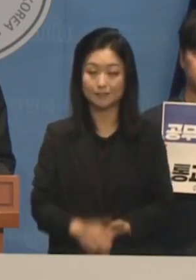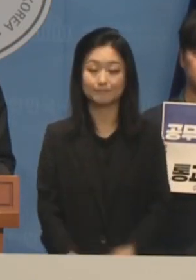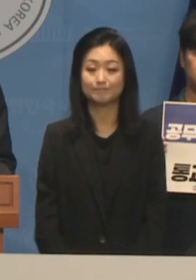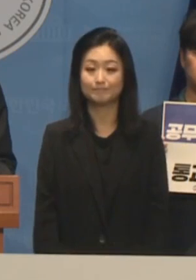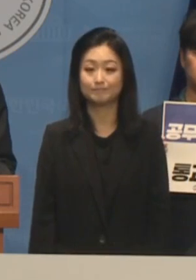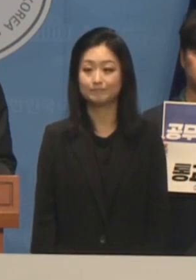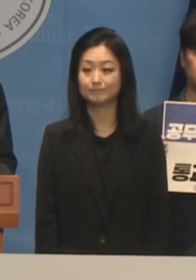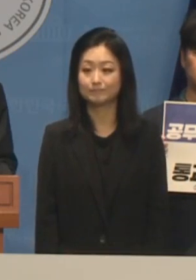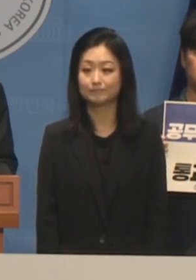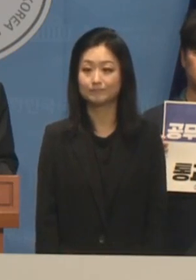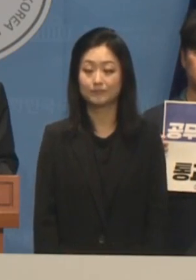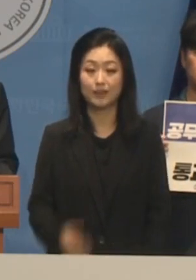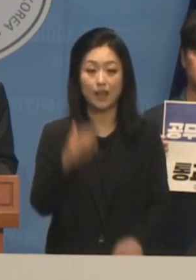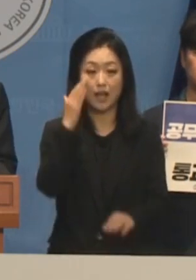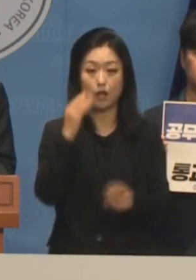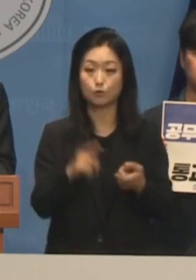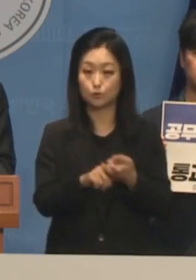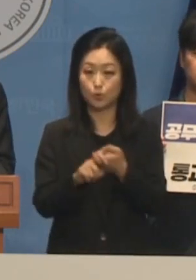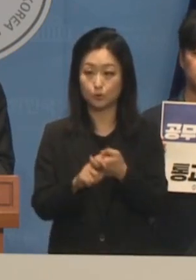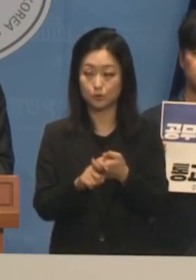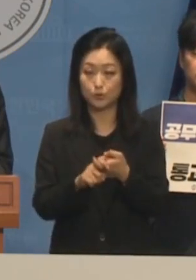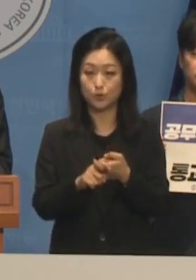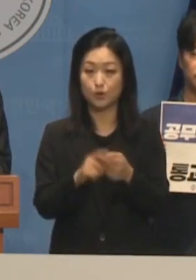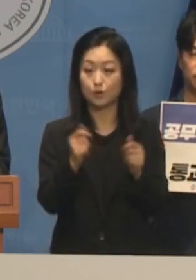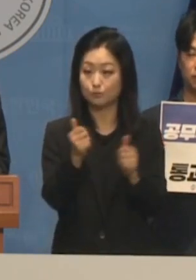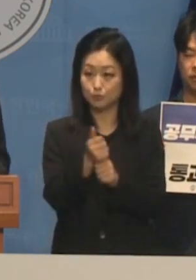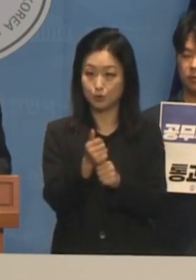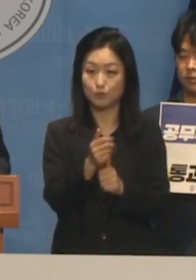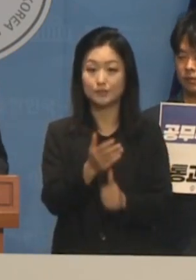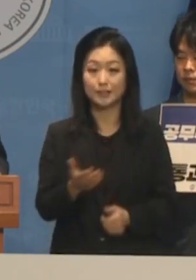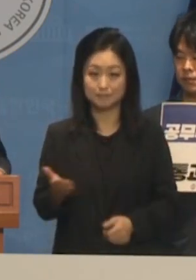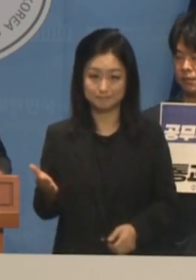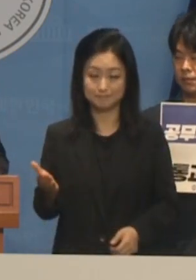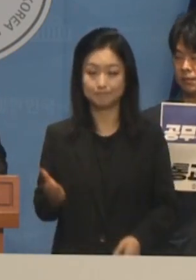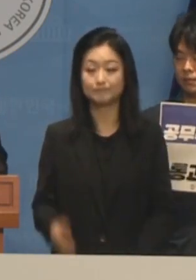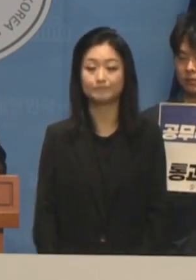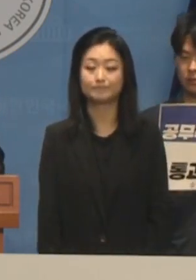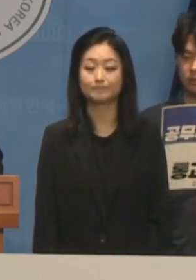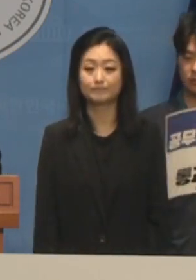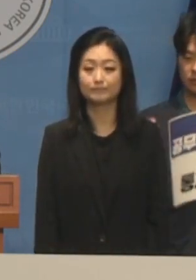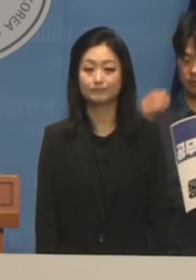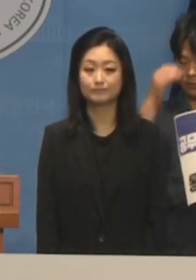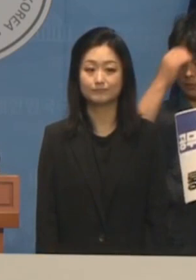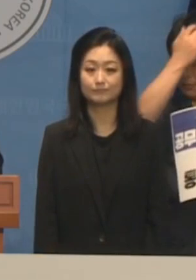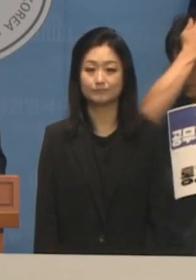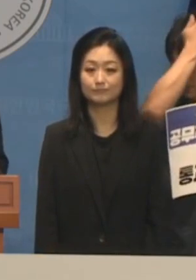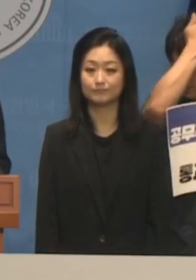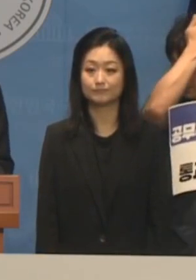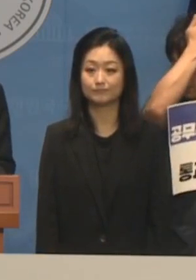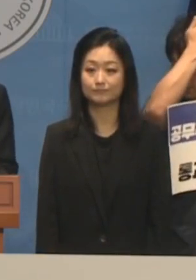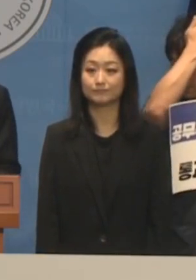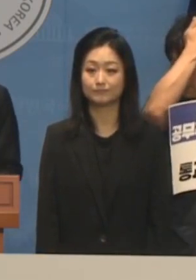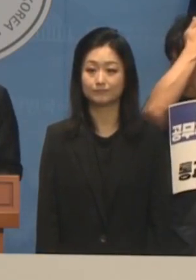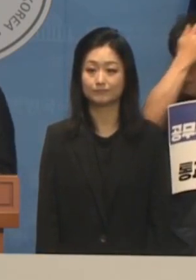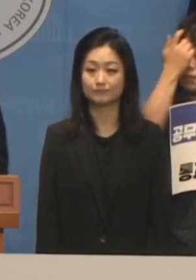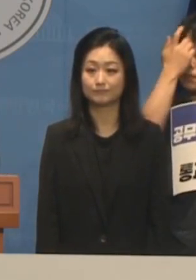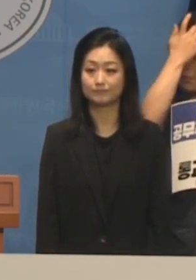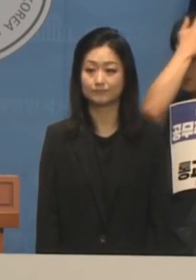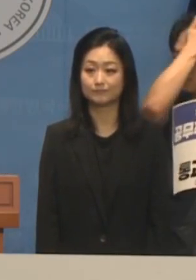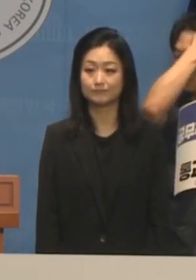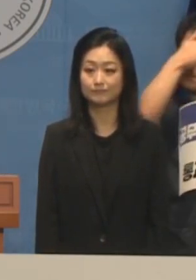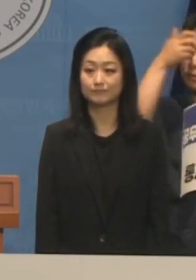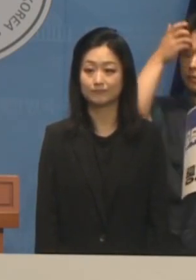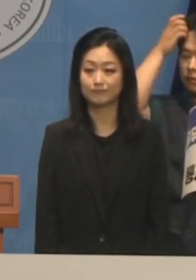하겠습니다. 한국노총 최영식 상임부위원장부터 이어서 낭독을 하겠습니다.